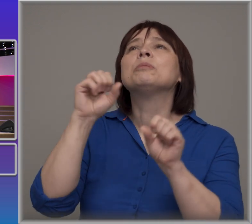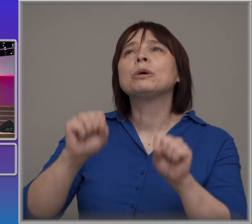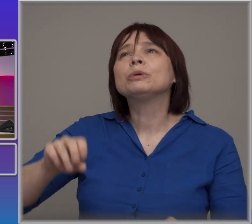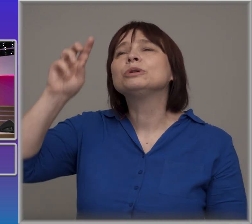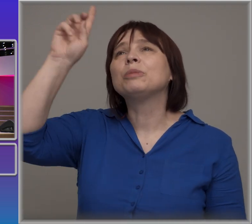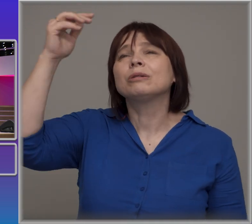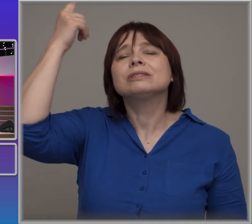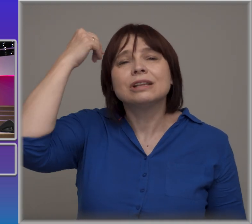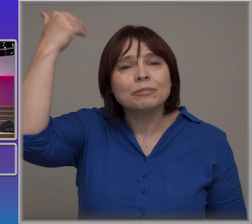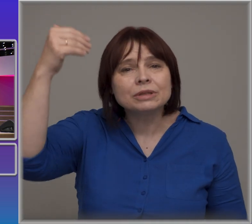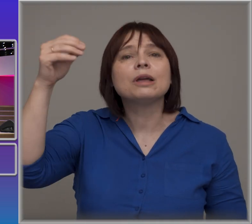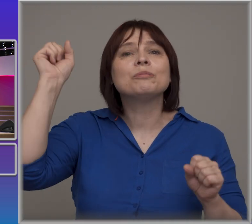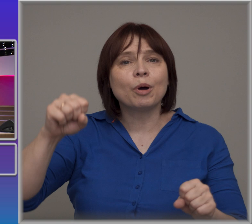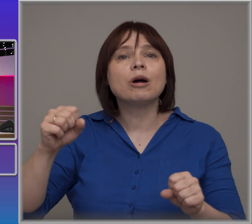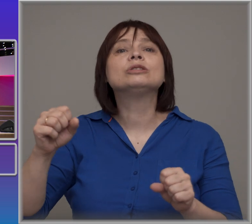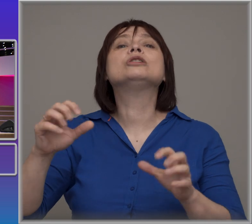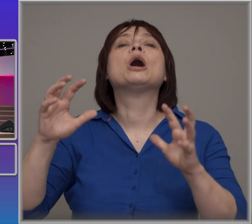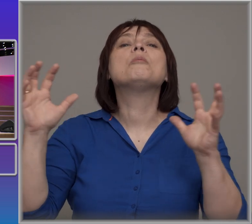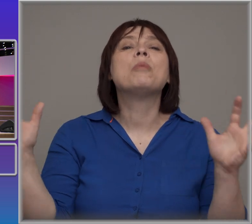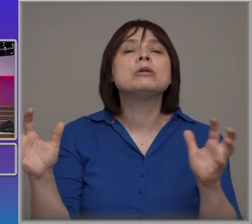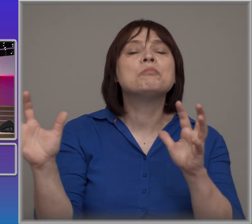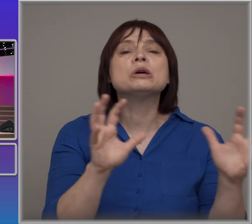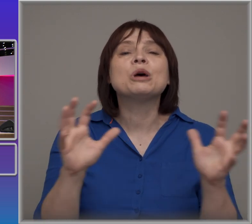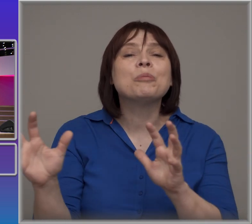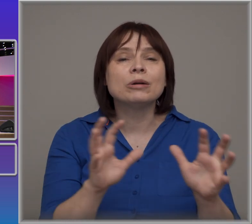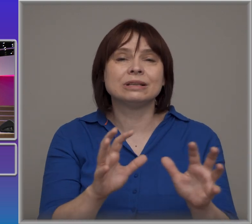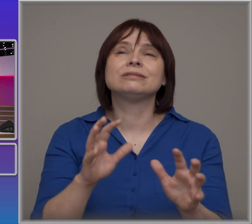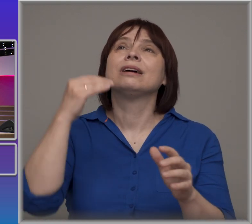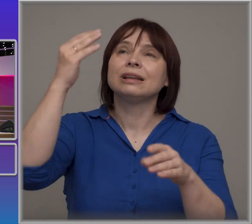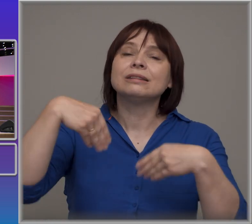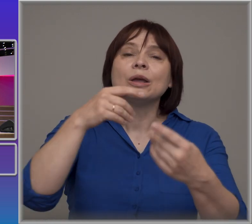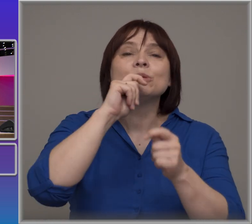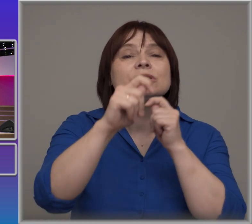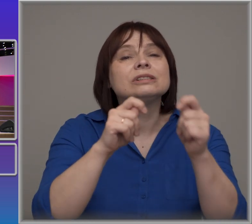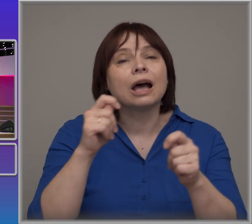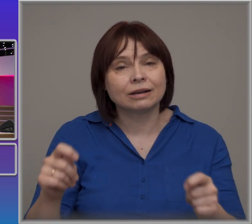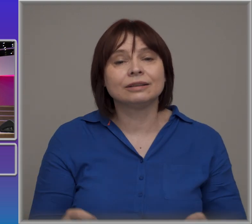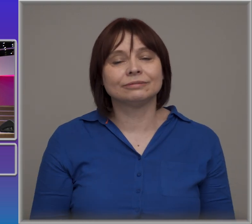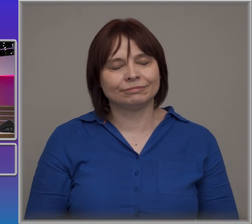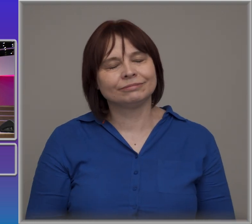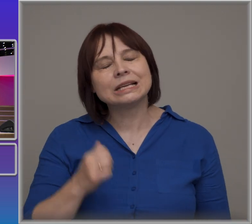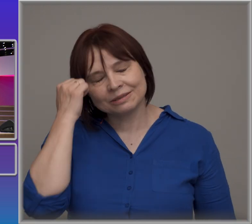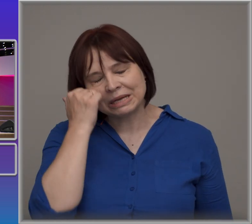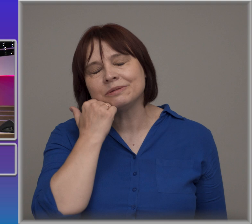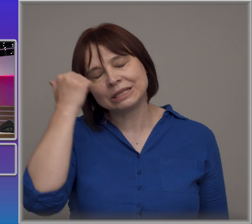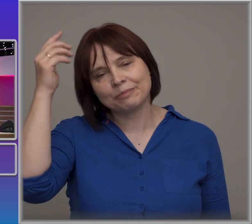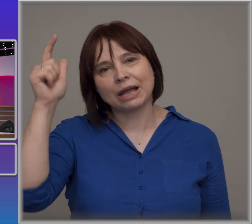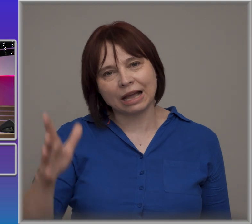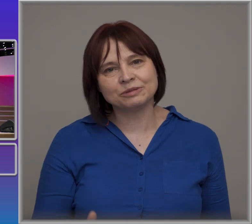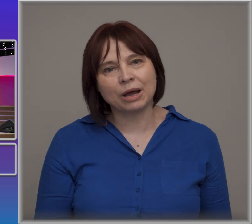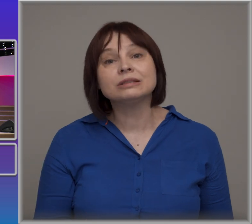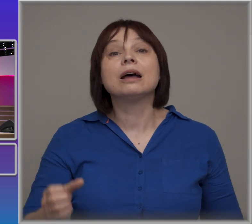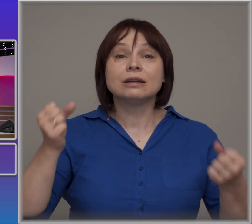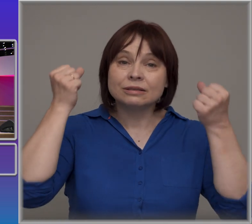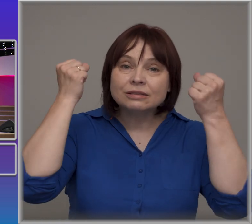то даяние, которое мы приготовили. Просим за наши сердца, Господь, чтобы они действительно были в правильном положении перед Тобой. Господь, мы не хотим